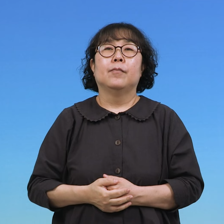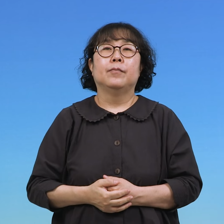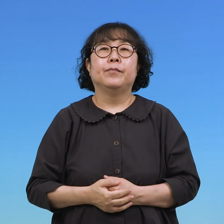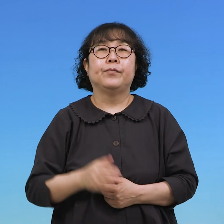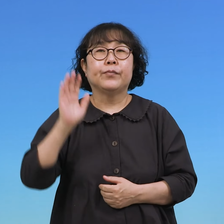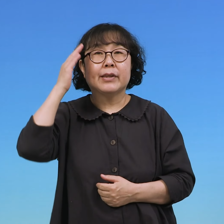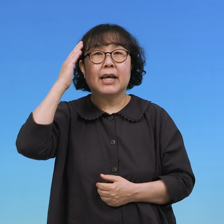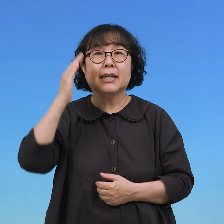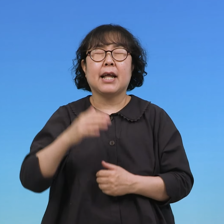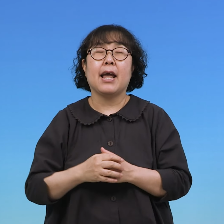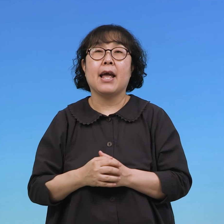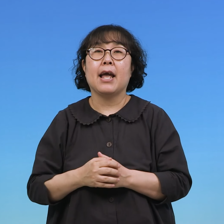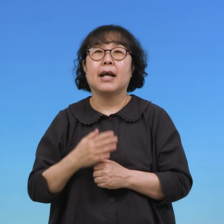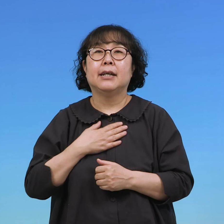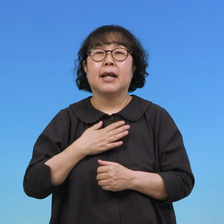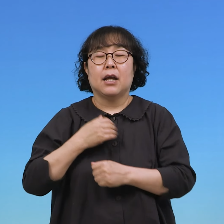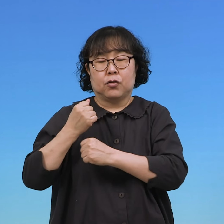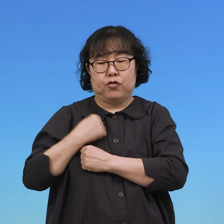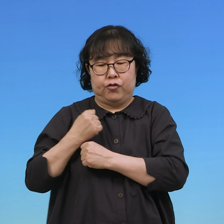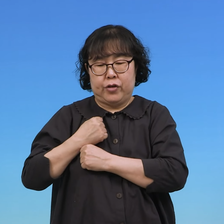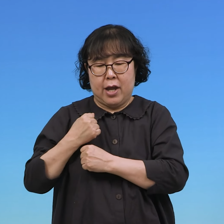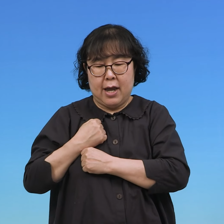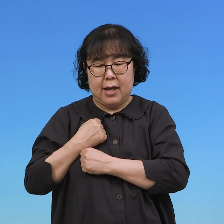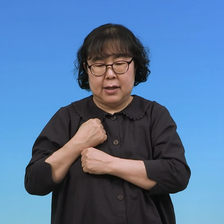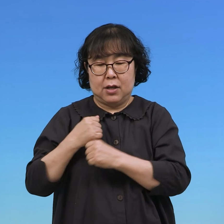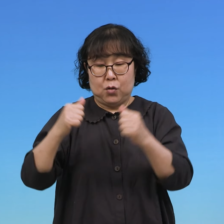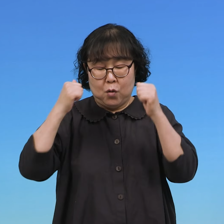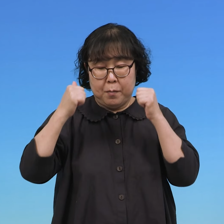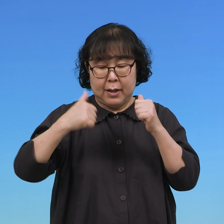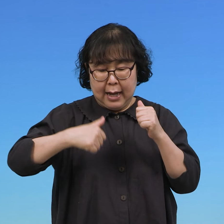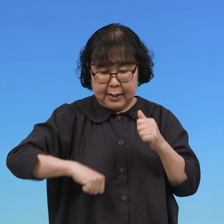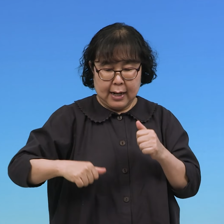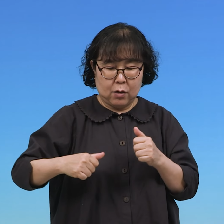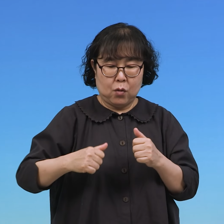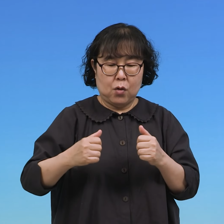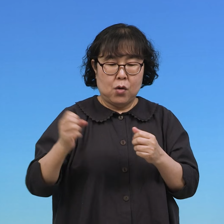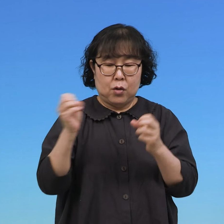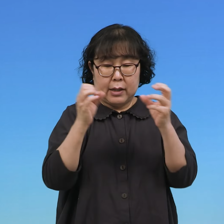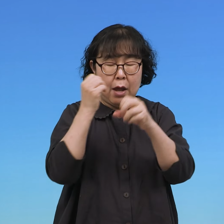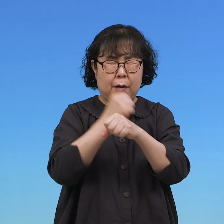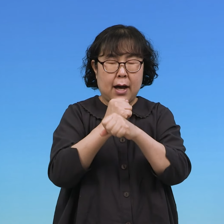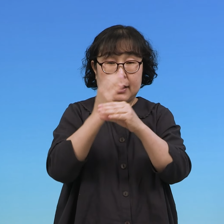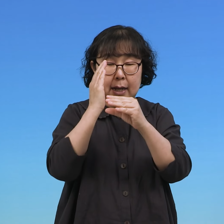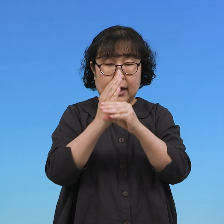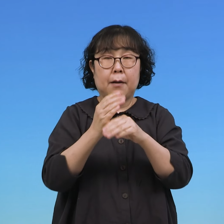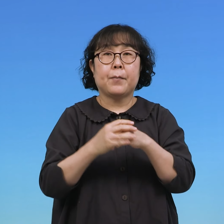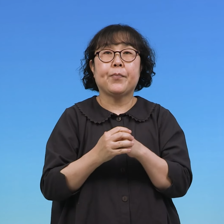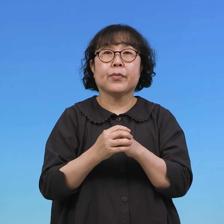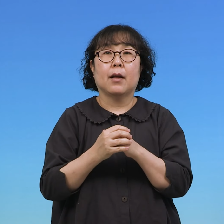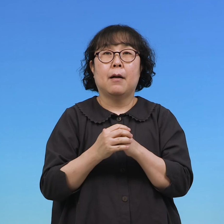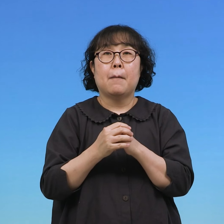최근에 이제 제대한 아들하고 이런저런 대화를 하다가 걔가 그런 얘기를 하더라고요.